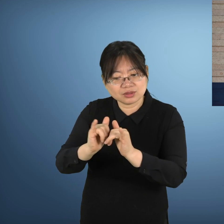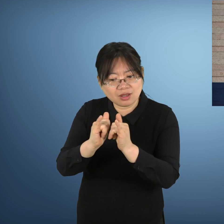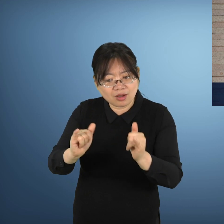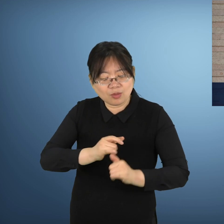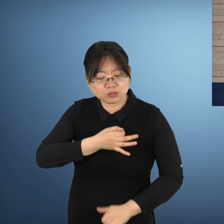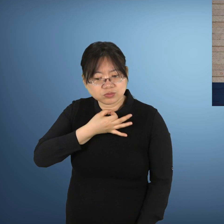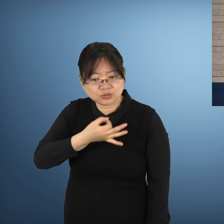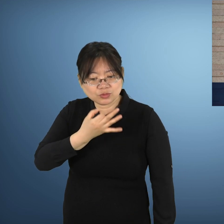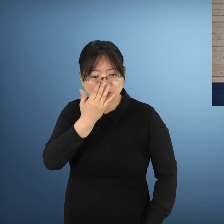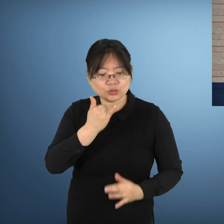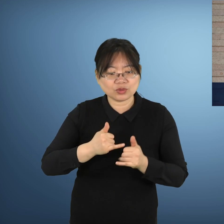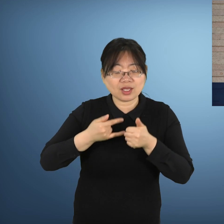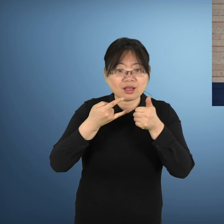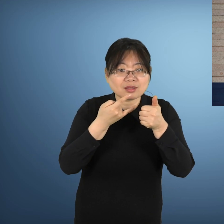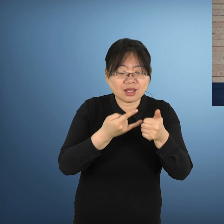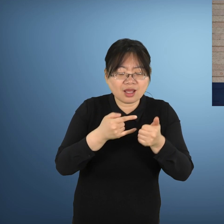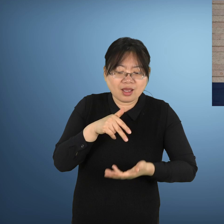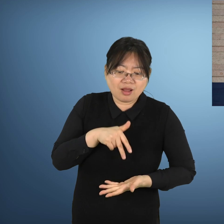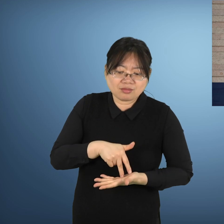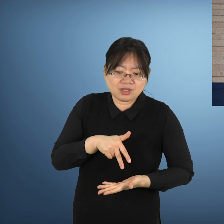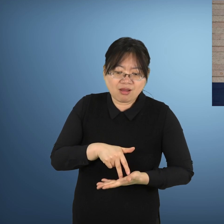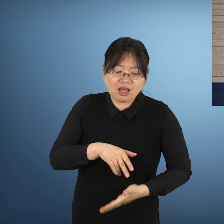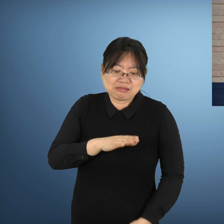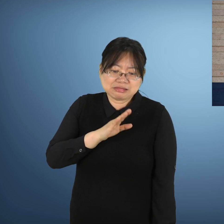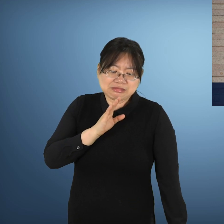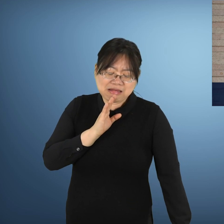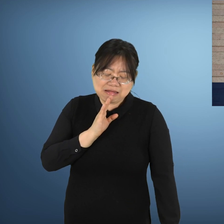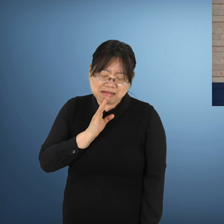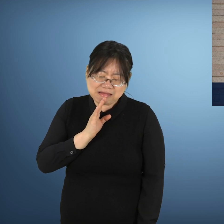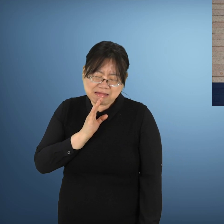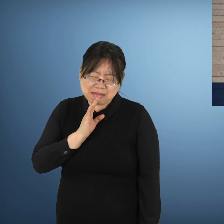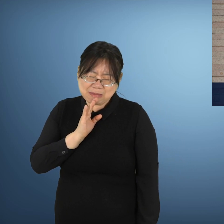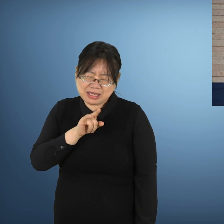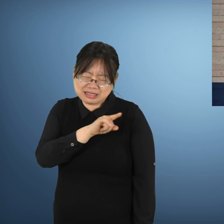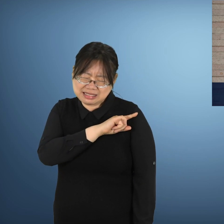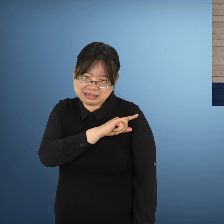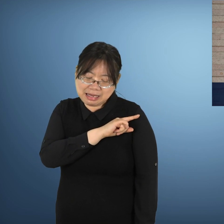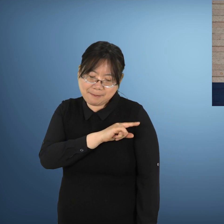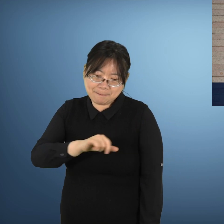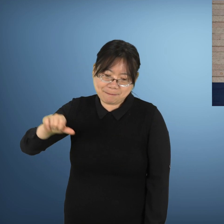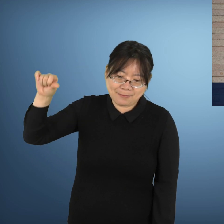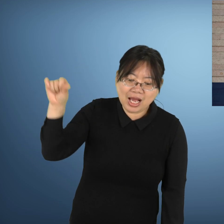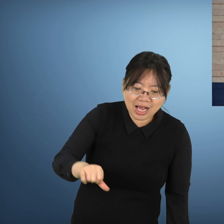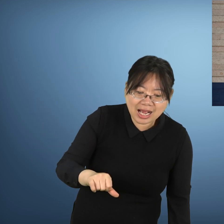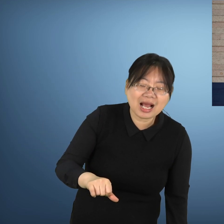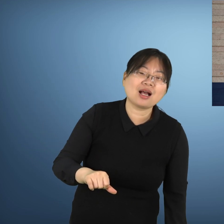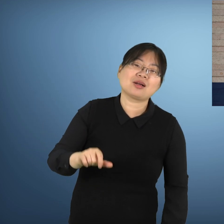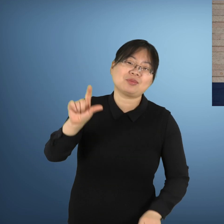일컬어졌던 유대인들에게는 막장에 떨어진 모습을 그려내는 그림이에요.